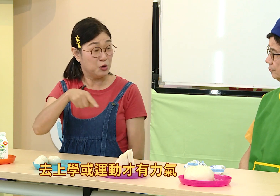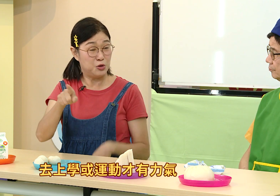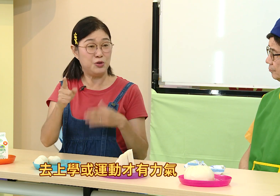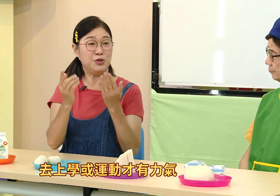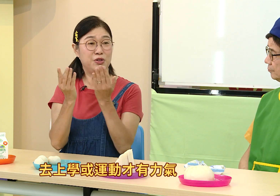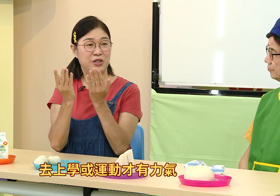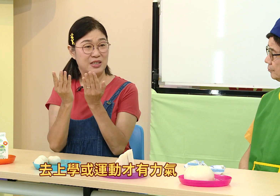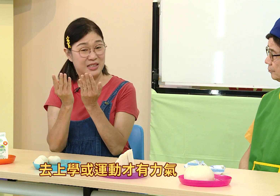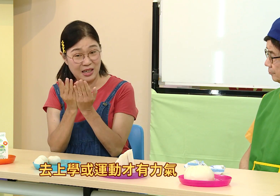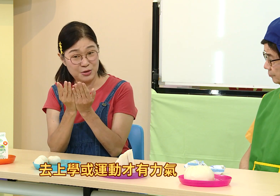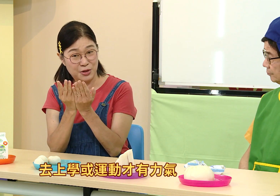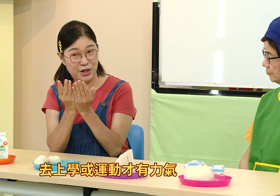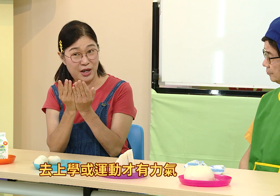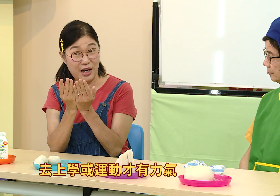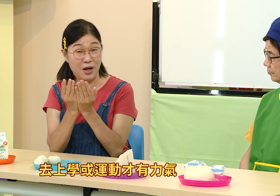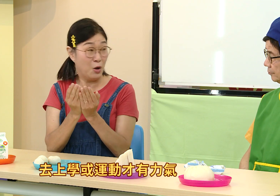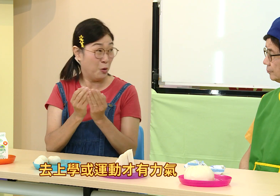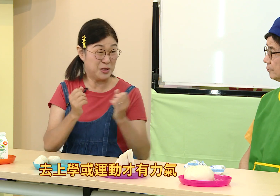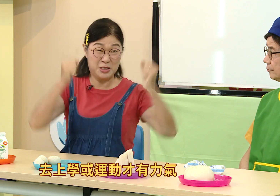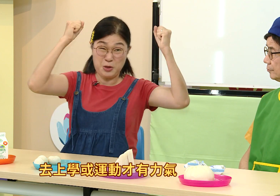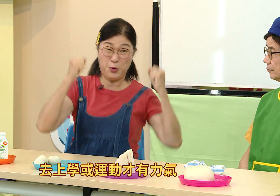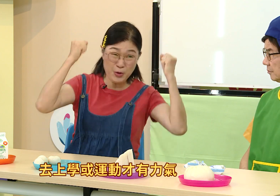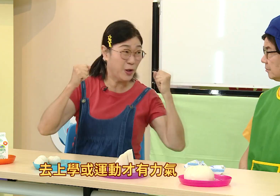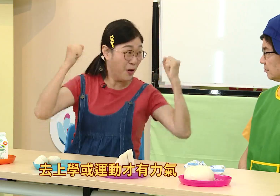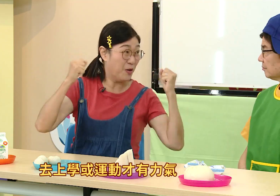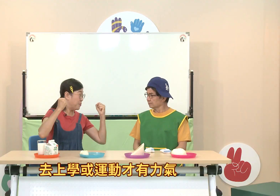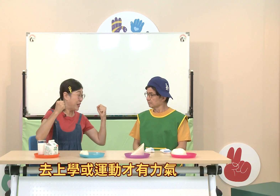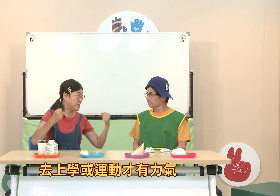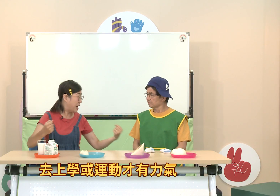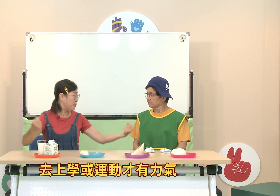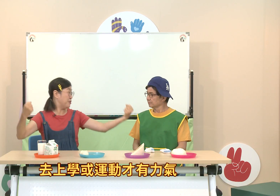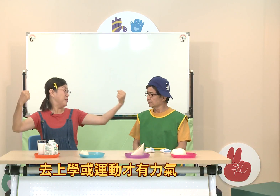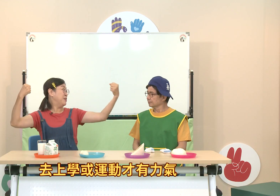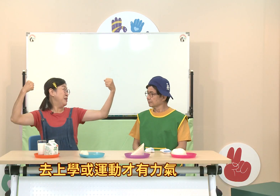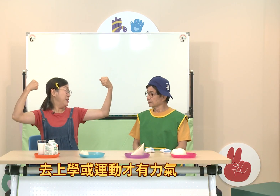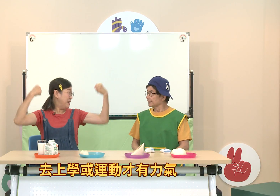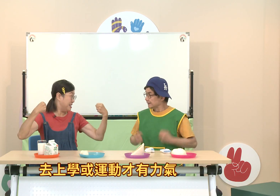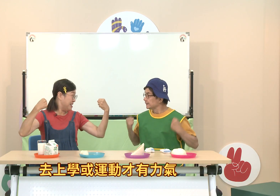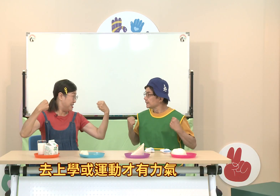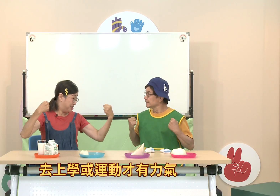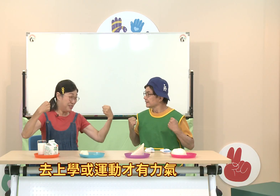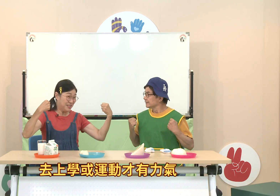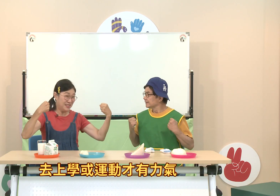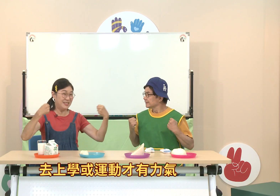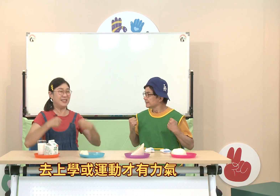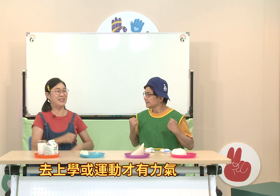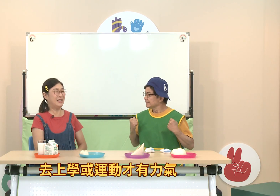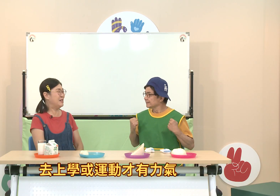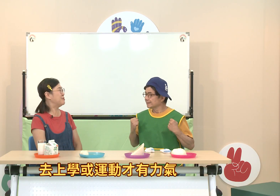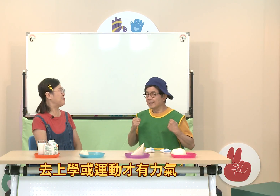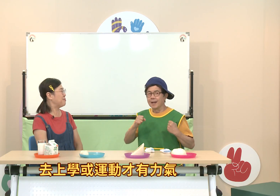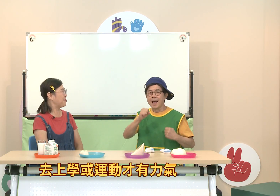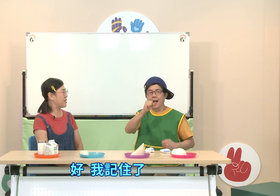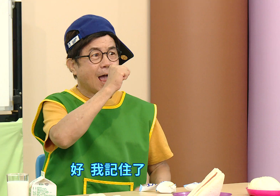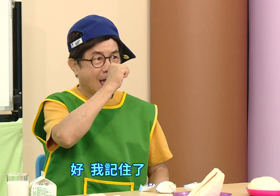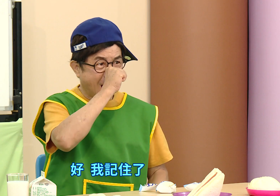去上學或者是運動才有力氣好